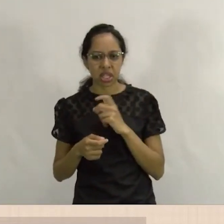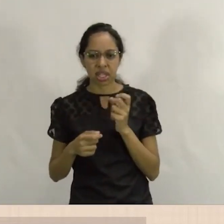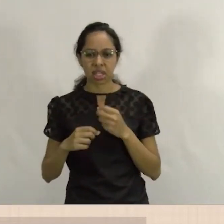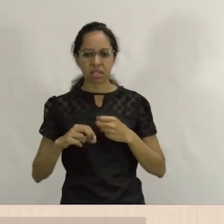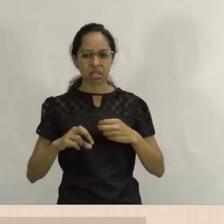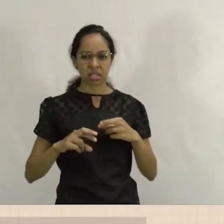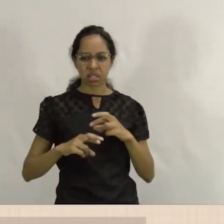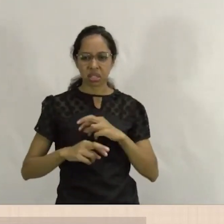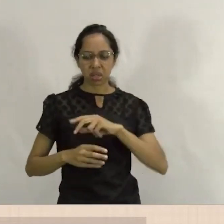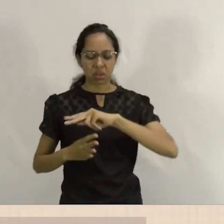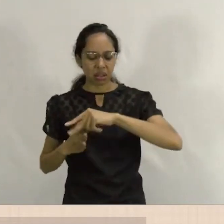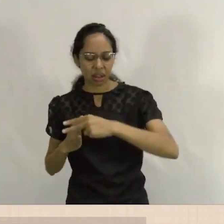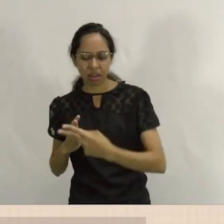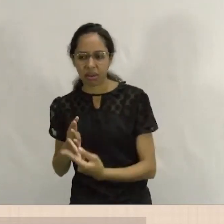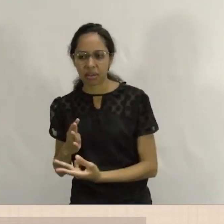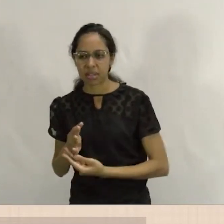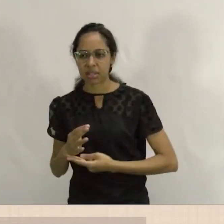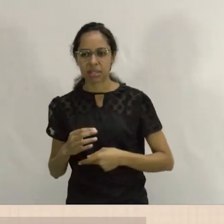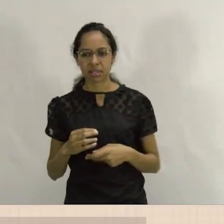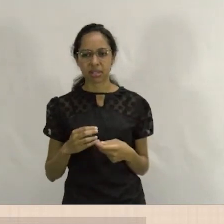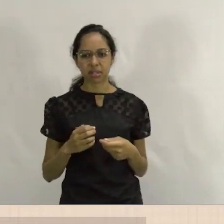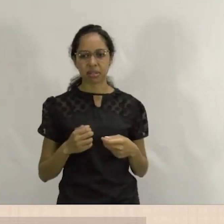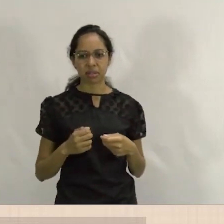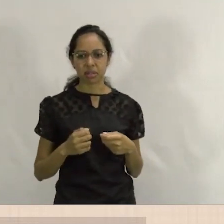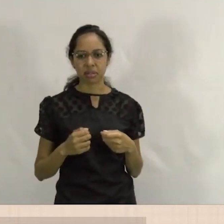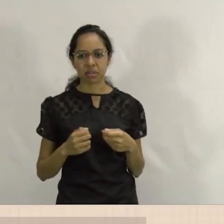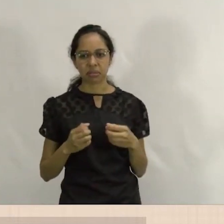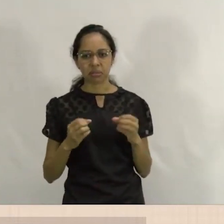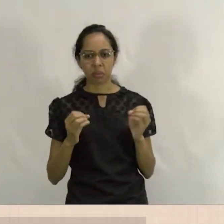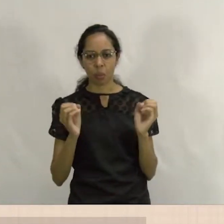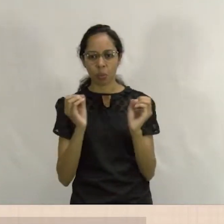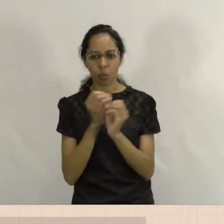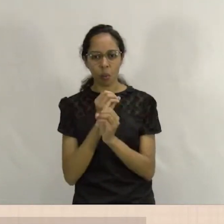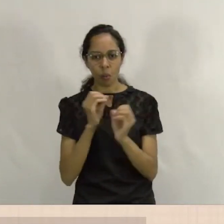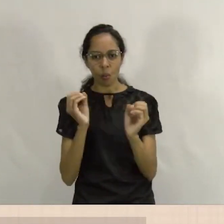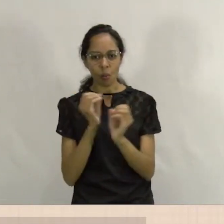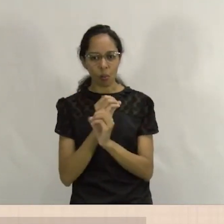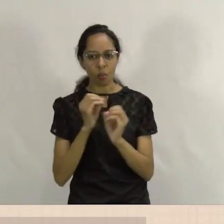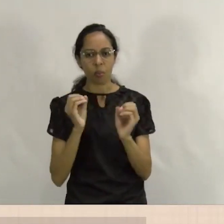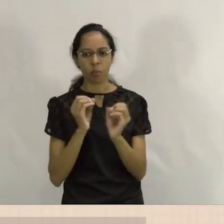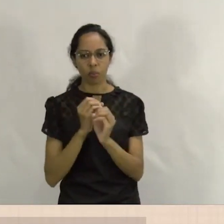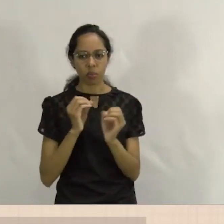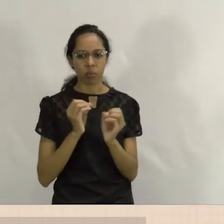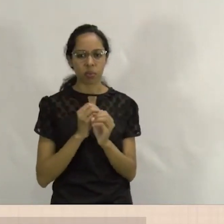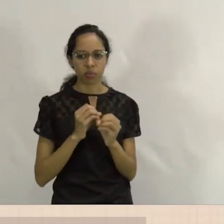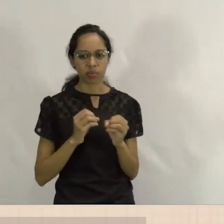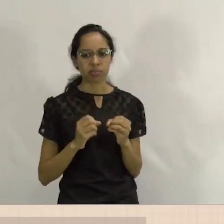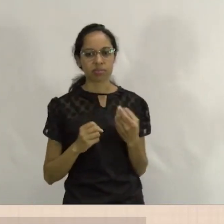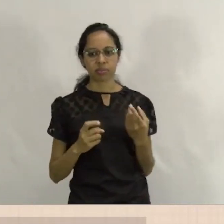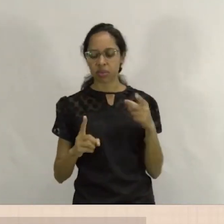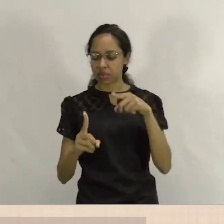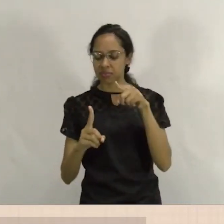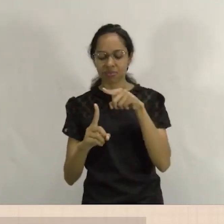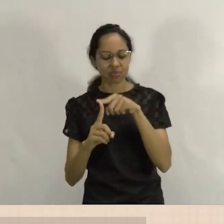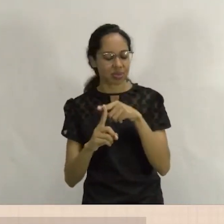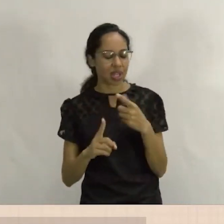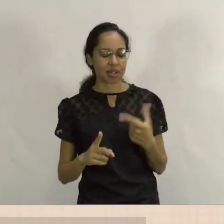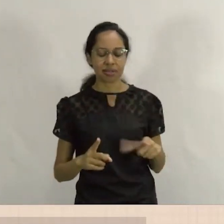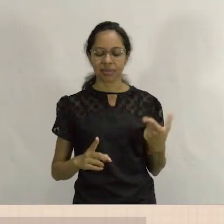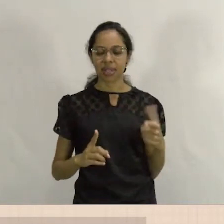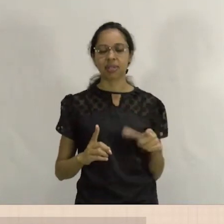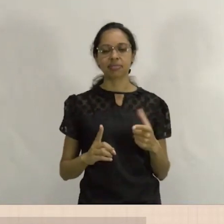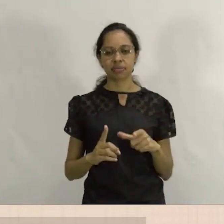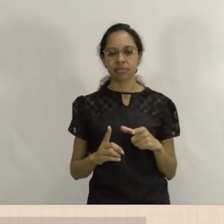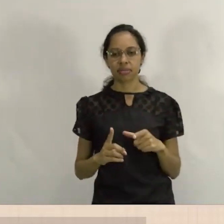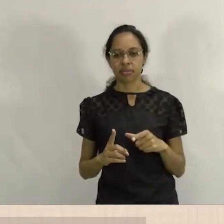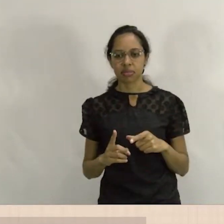nada. Se você olhar para grego, essas palavras, loquacidade frívola